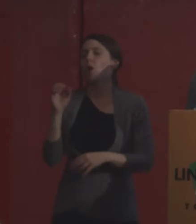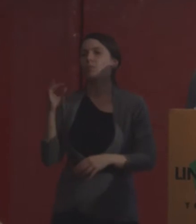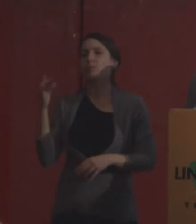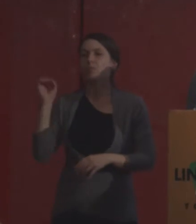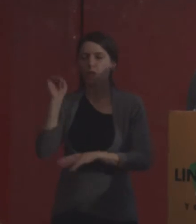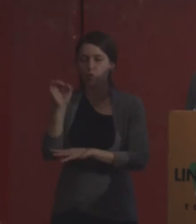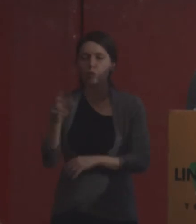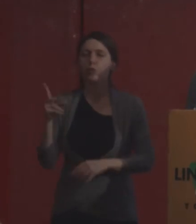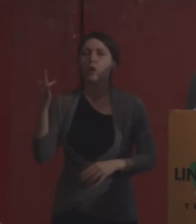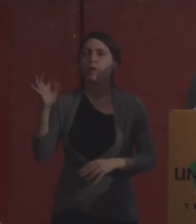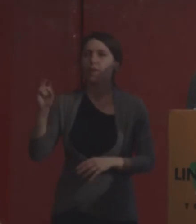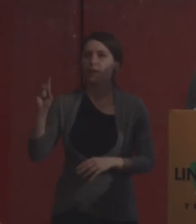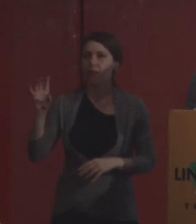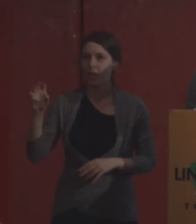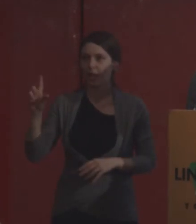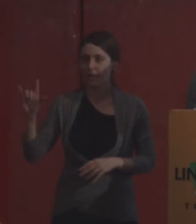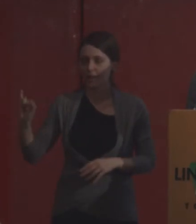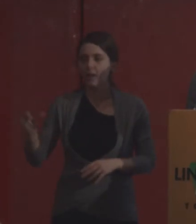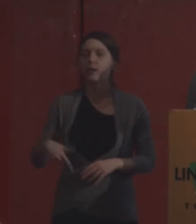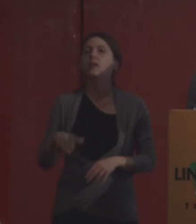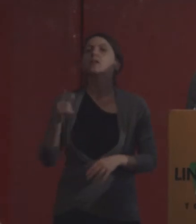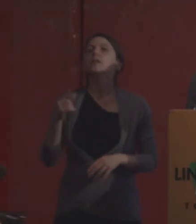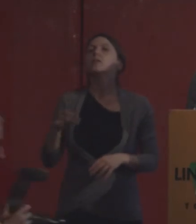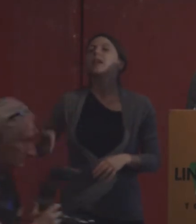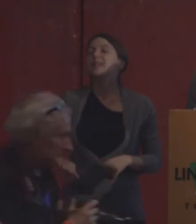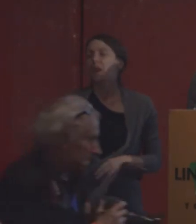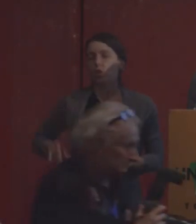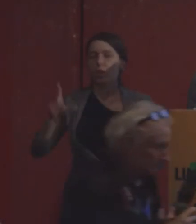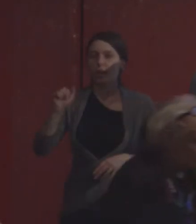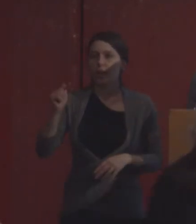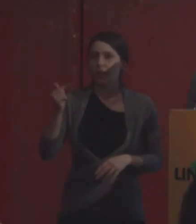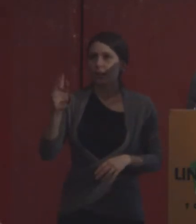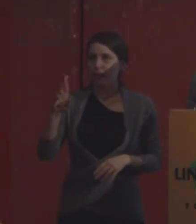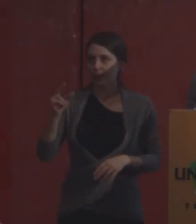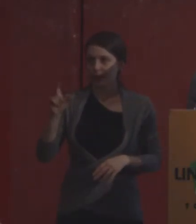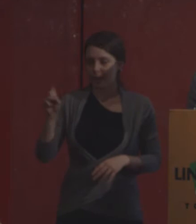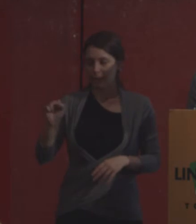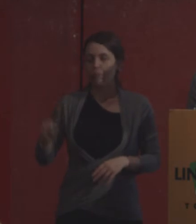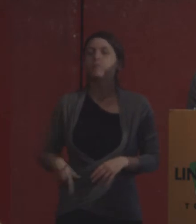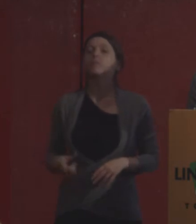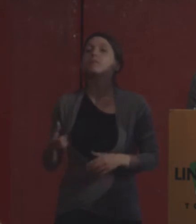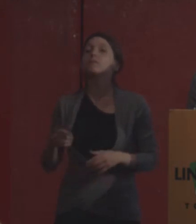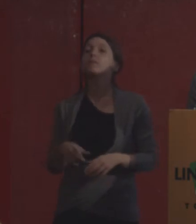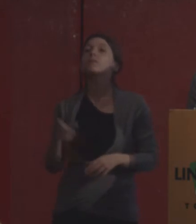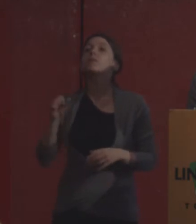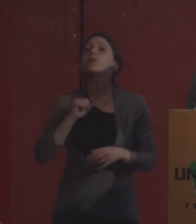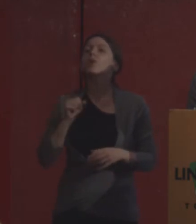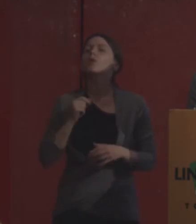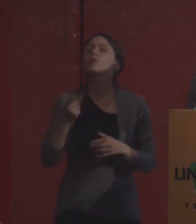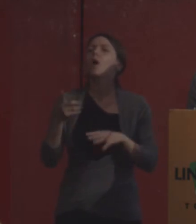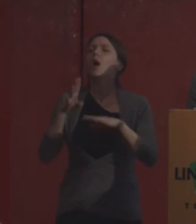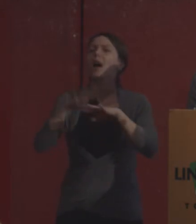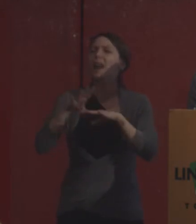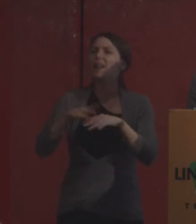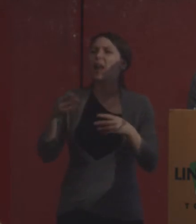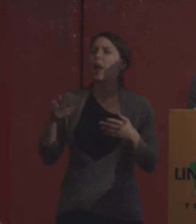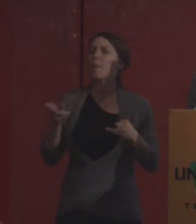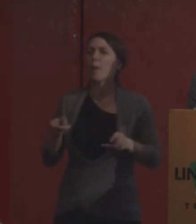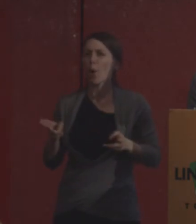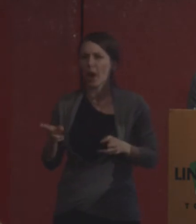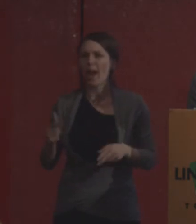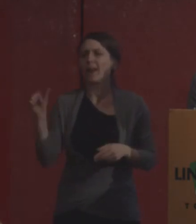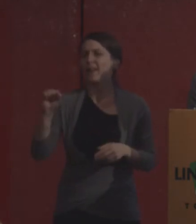con Alessandro La Terza, della casa editrice La Terza, con Chiara Saraceno, che presiede la Rete Italiana di Cultura Popolare, con Giovanni Solimine,